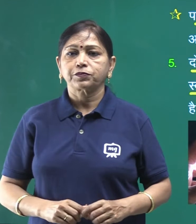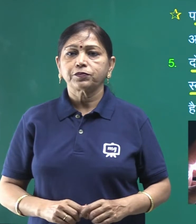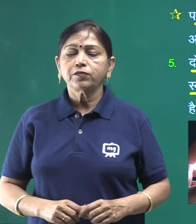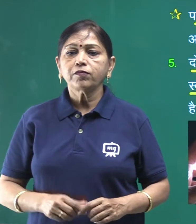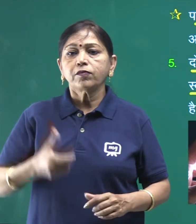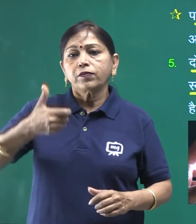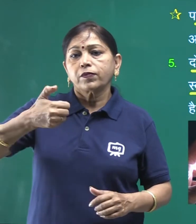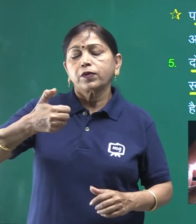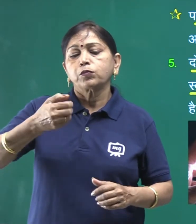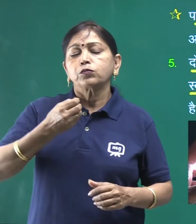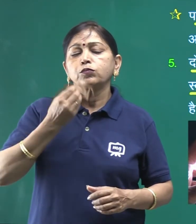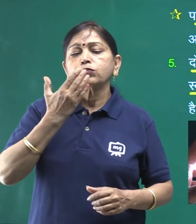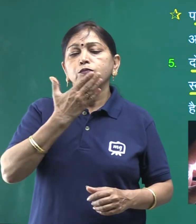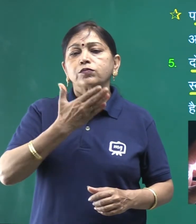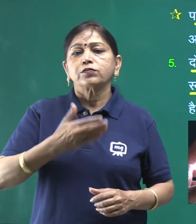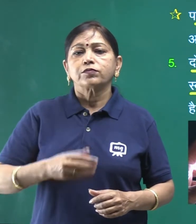परफ्यूम